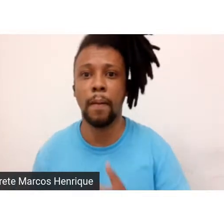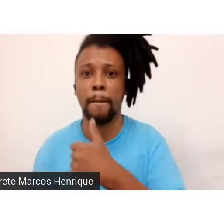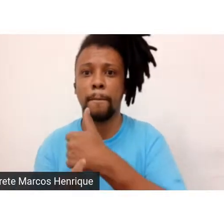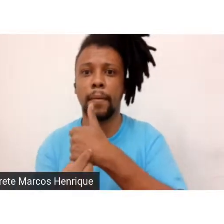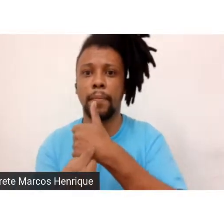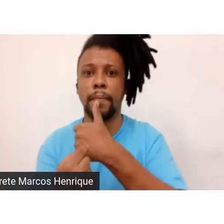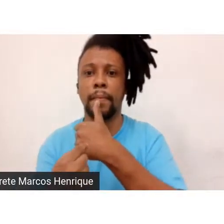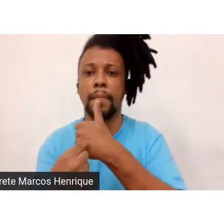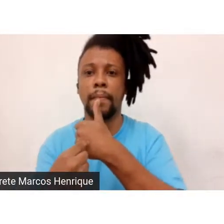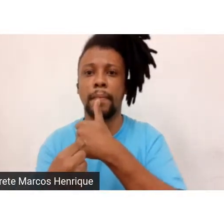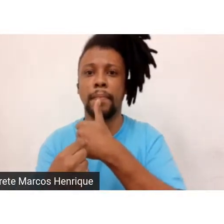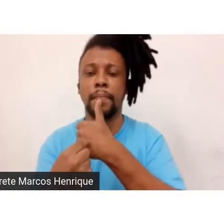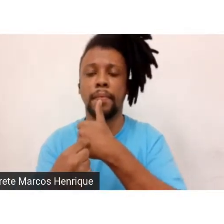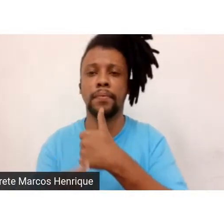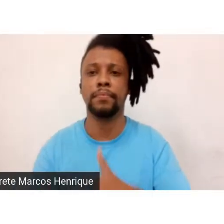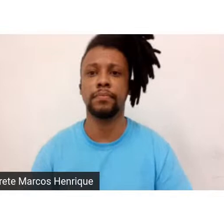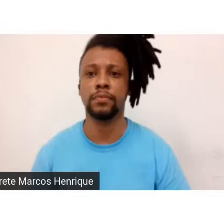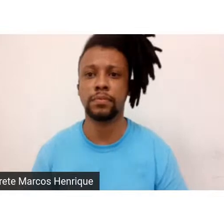eu